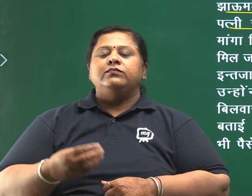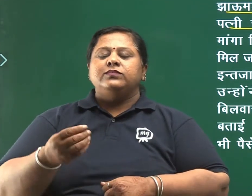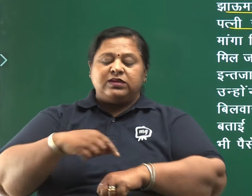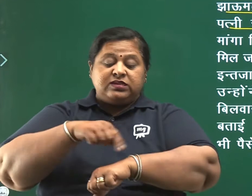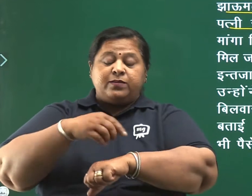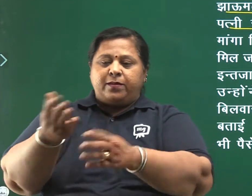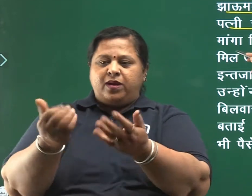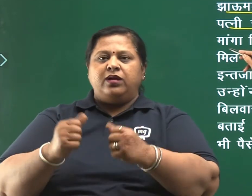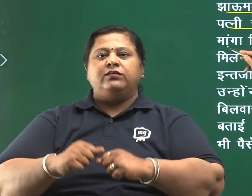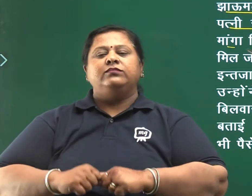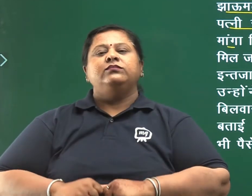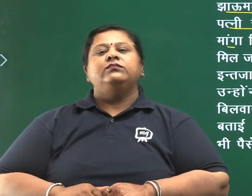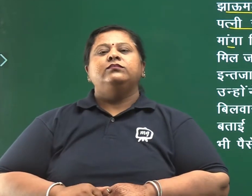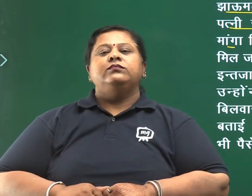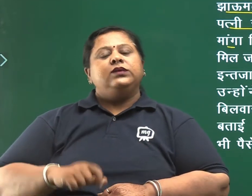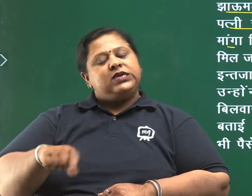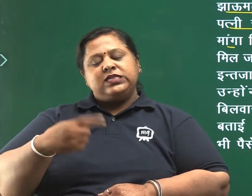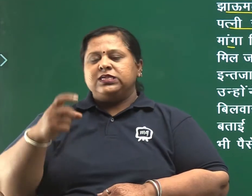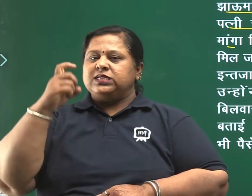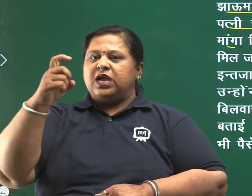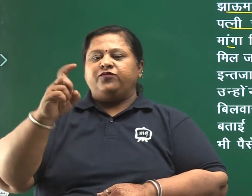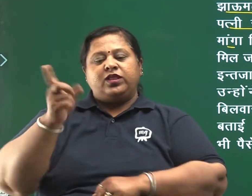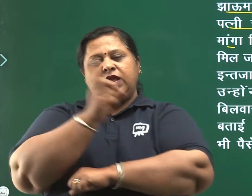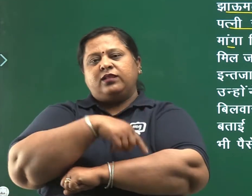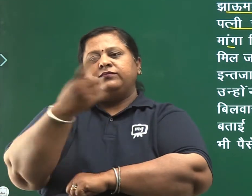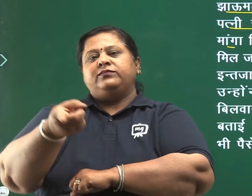समय मांगा कि 7वें दिन